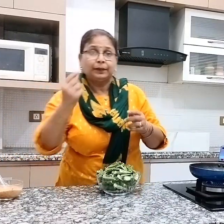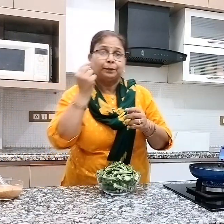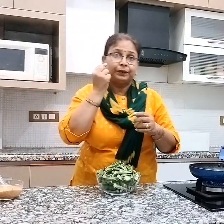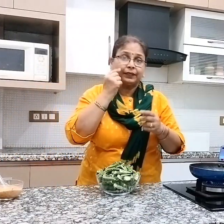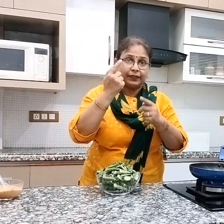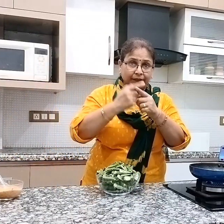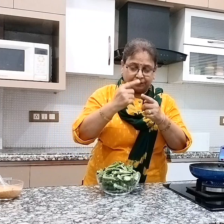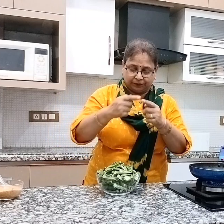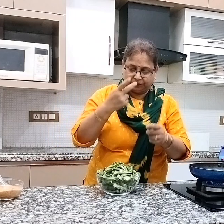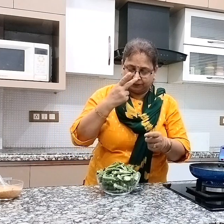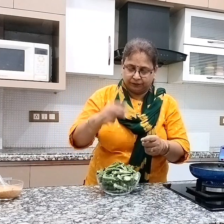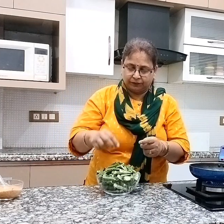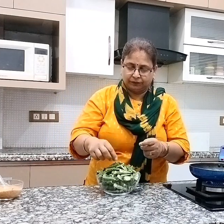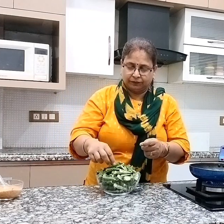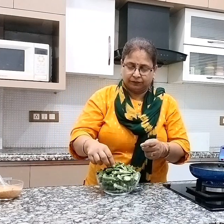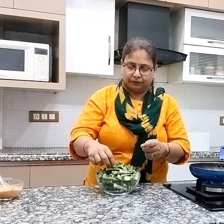अब पांसो गराम भिंडी लेंगे